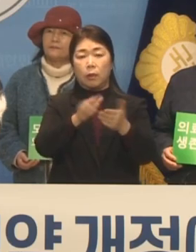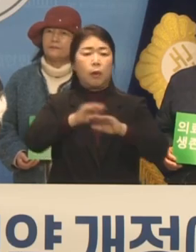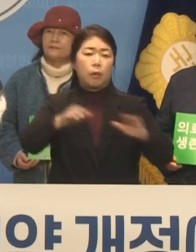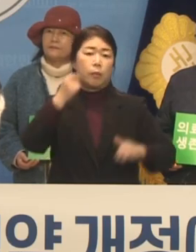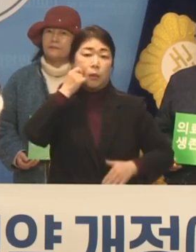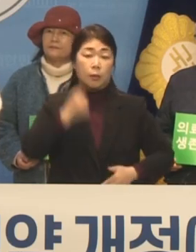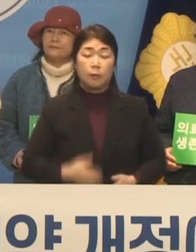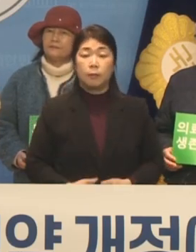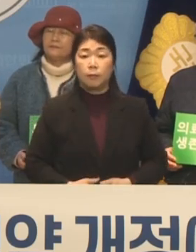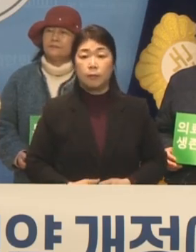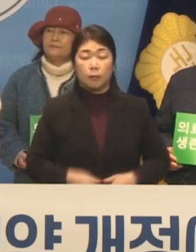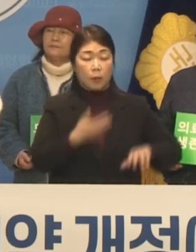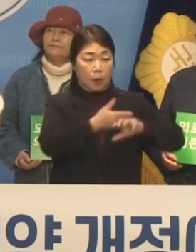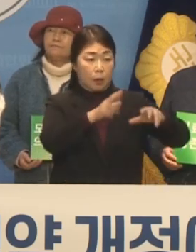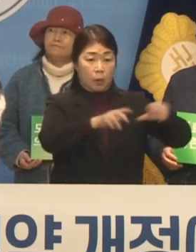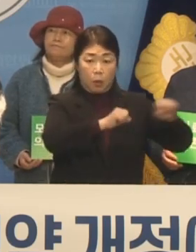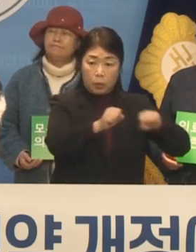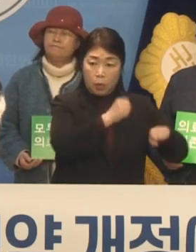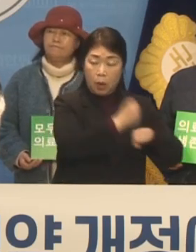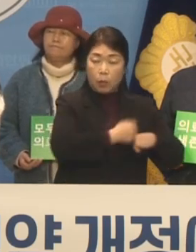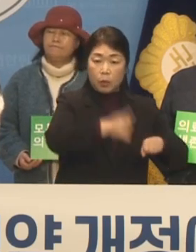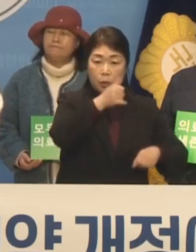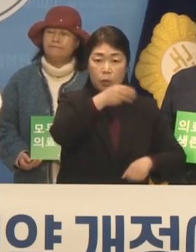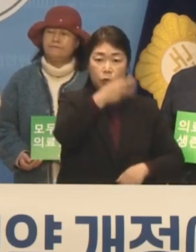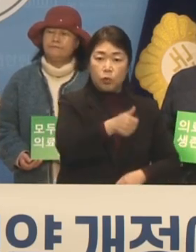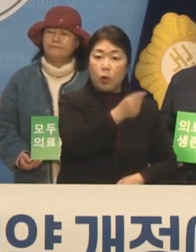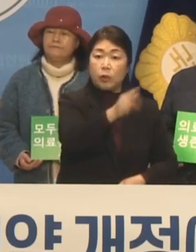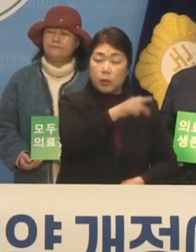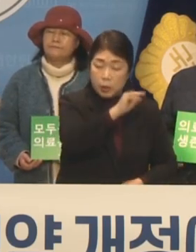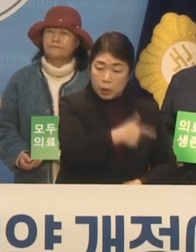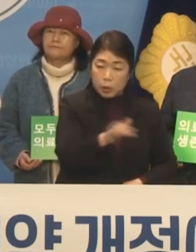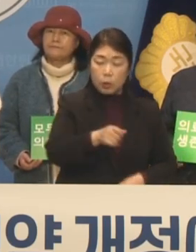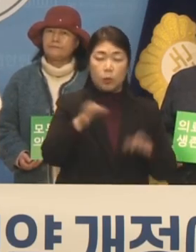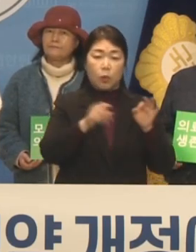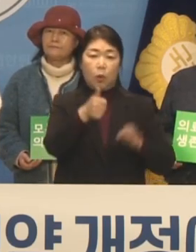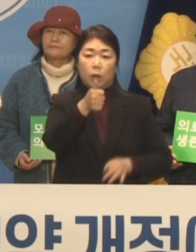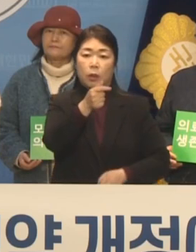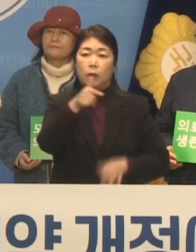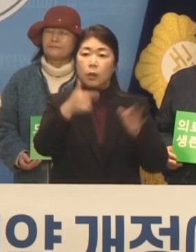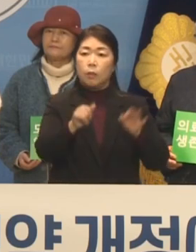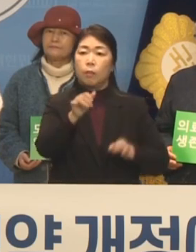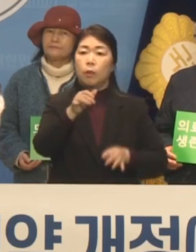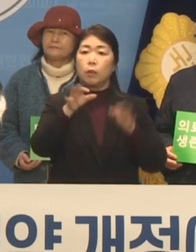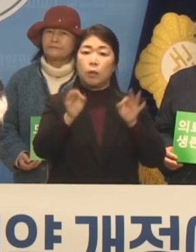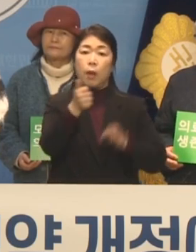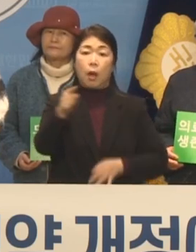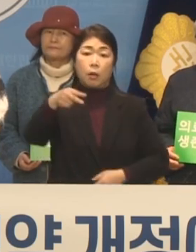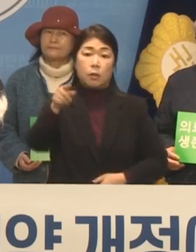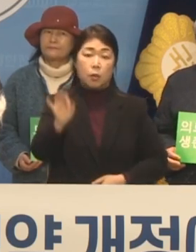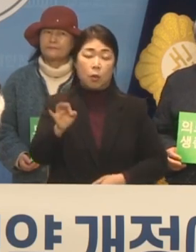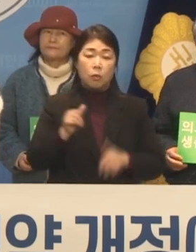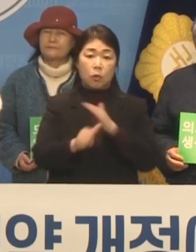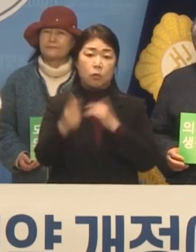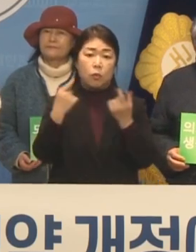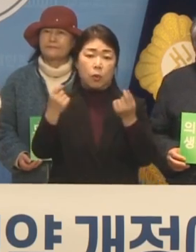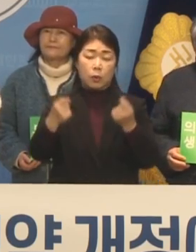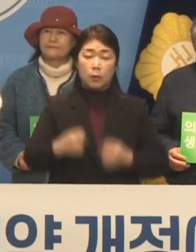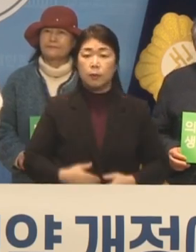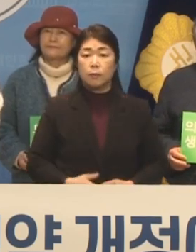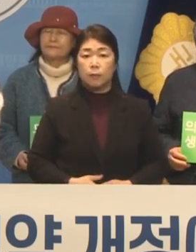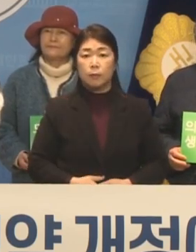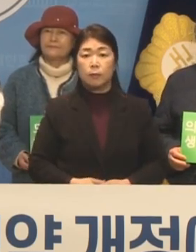이는 해외에서 활동하고 있는 유현진 선수, 김하성 선수들과 같은 분들도 마찬가지로 해당되는